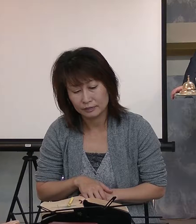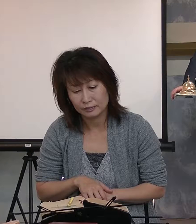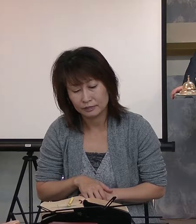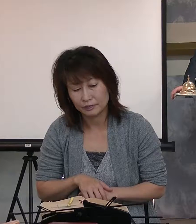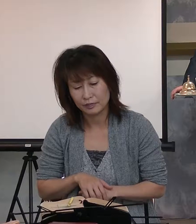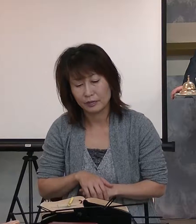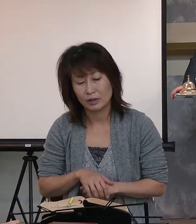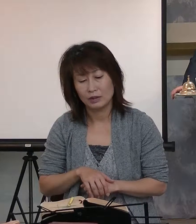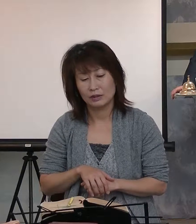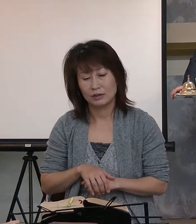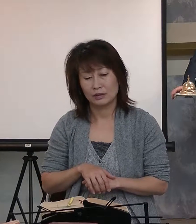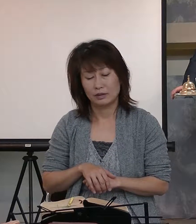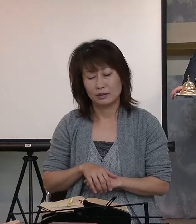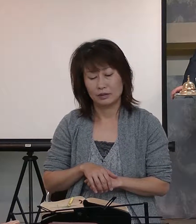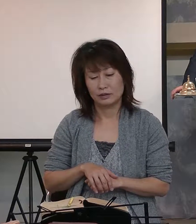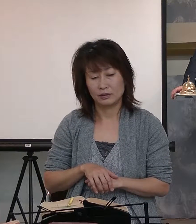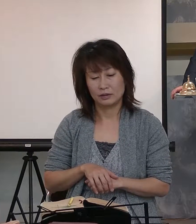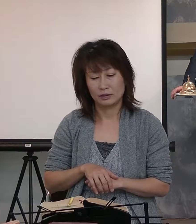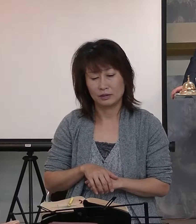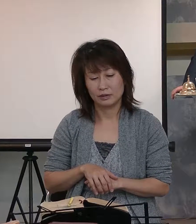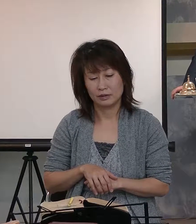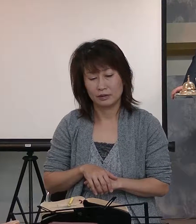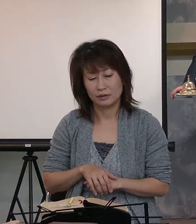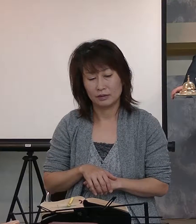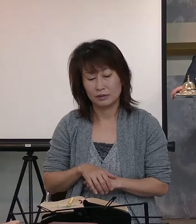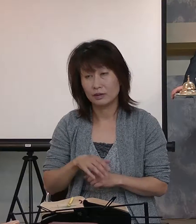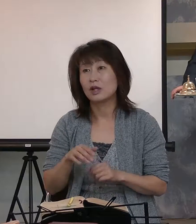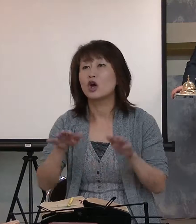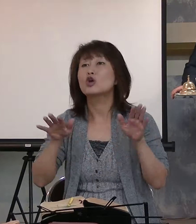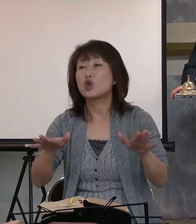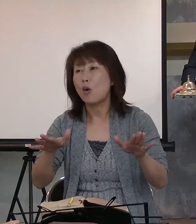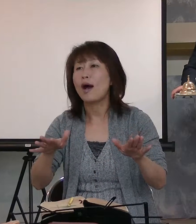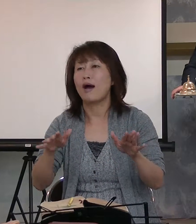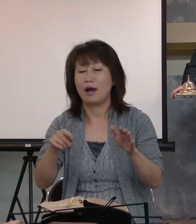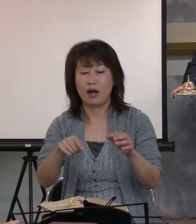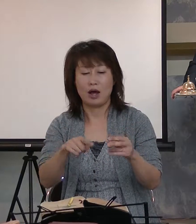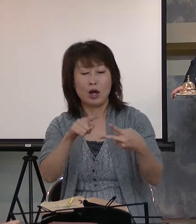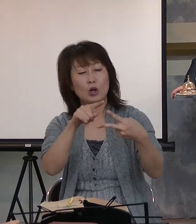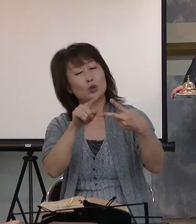仰のありさまが記されております。